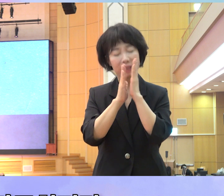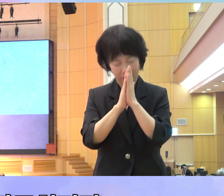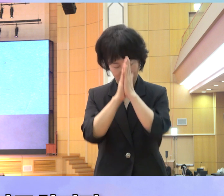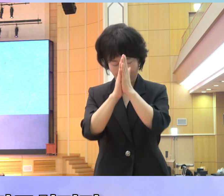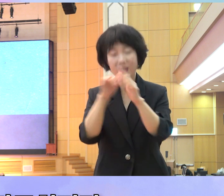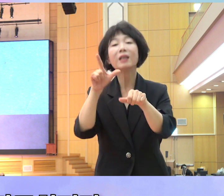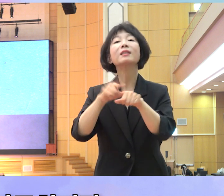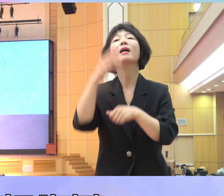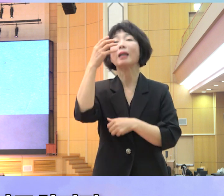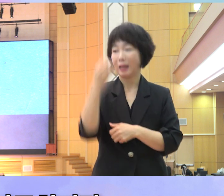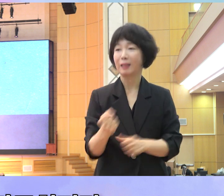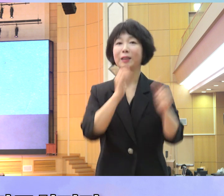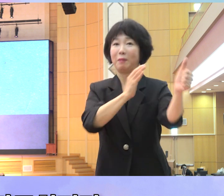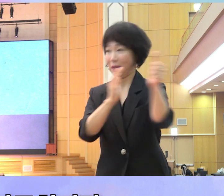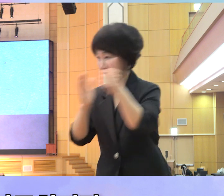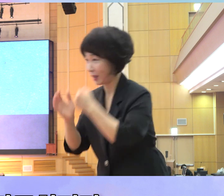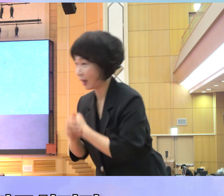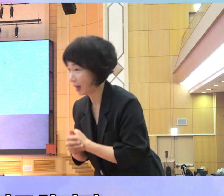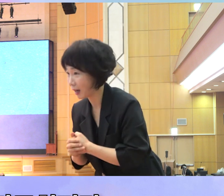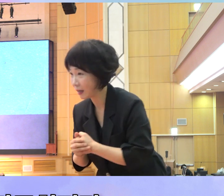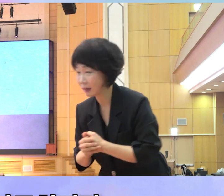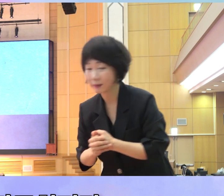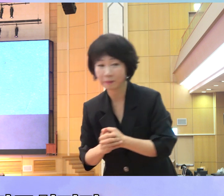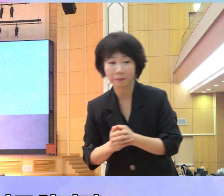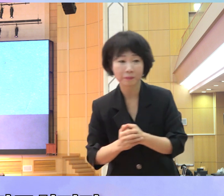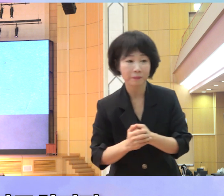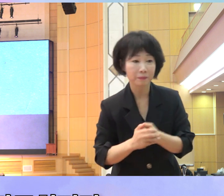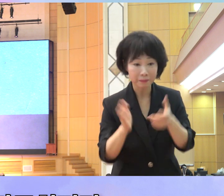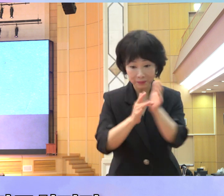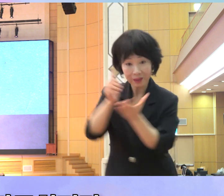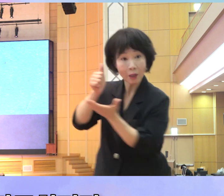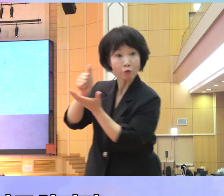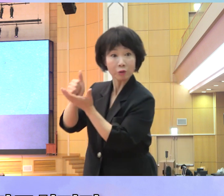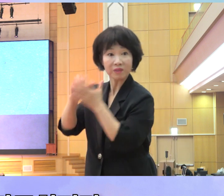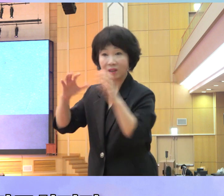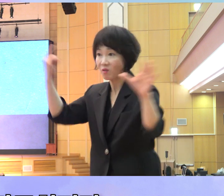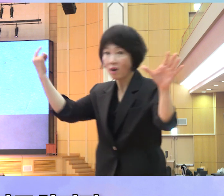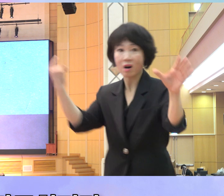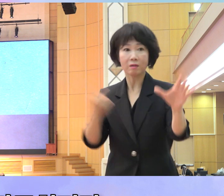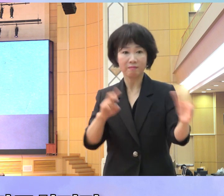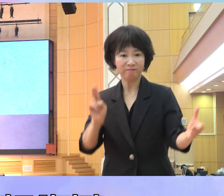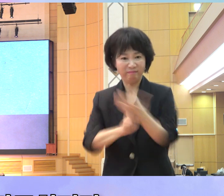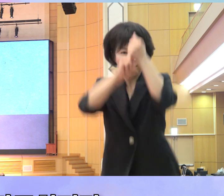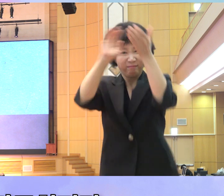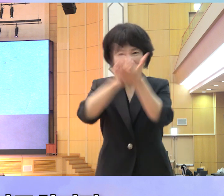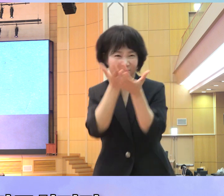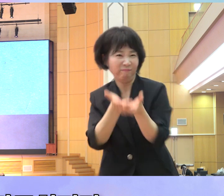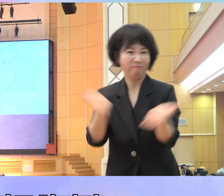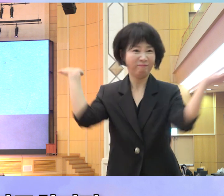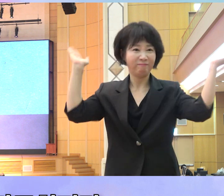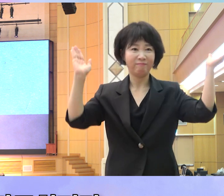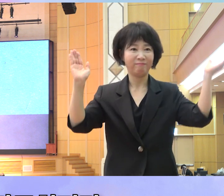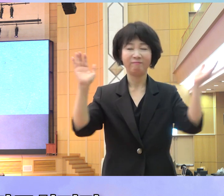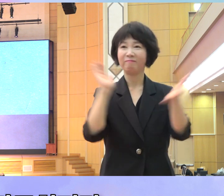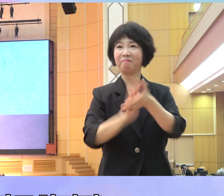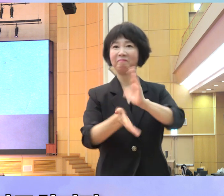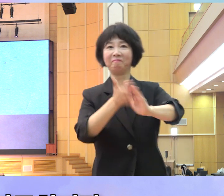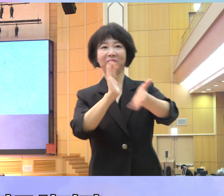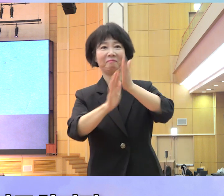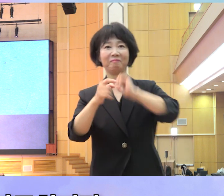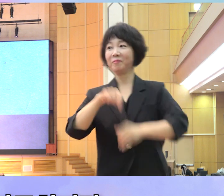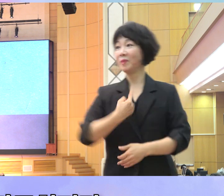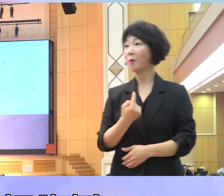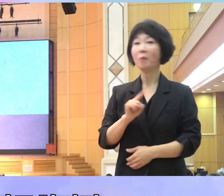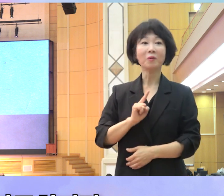시간을 가지셔야 돼요. 예수님은 오병이의 사건이 빵 일어난 다음에 혼자 계시더니,